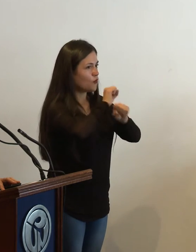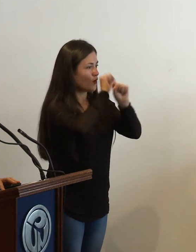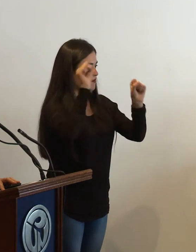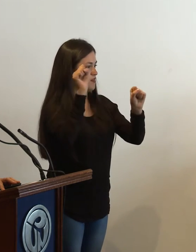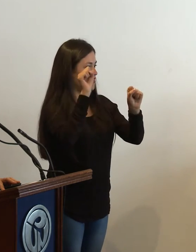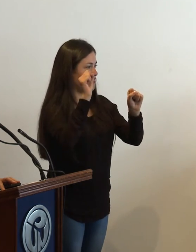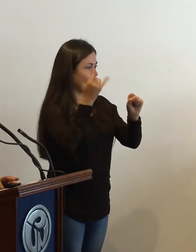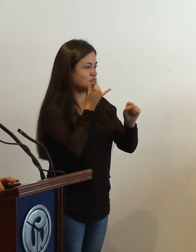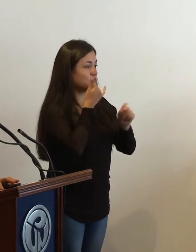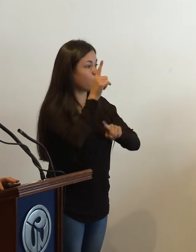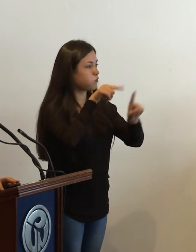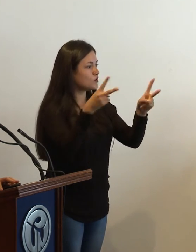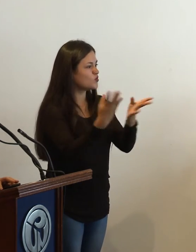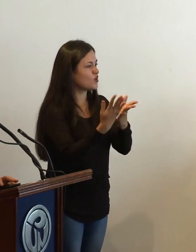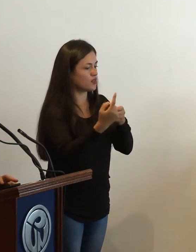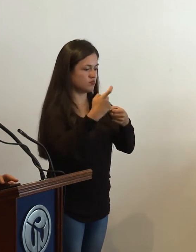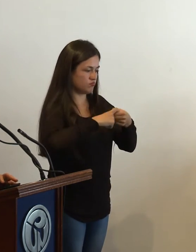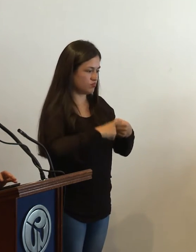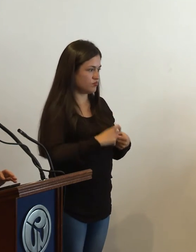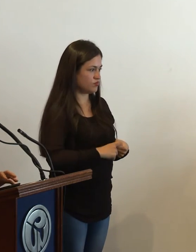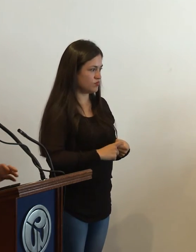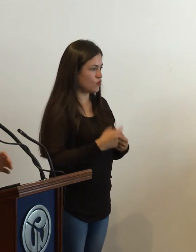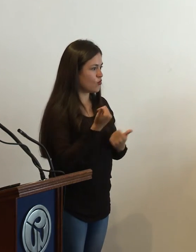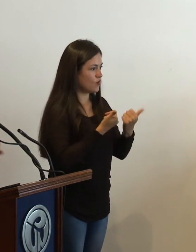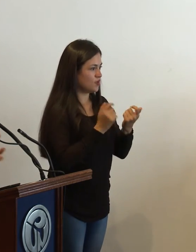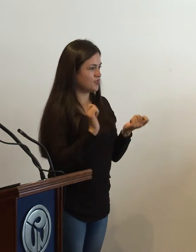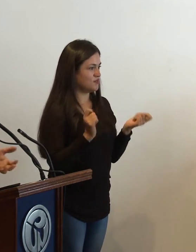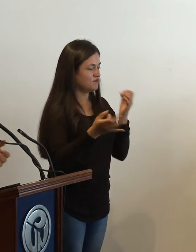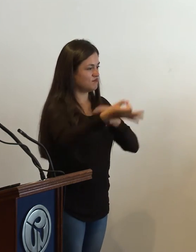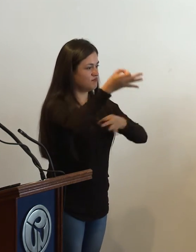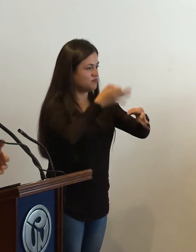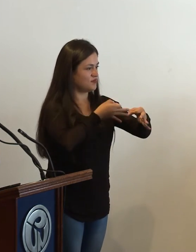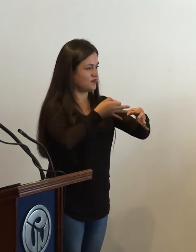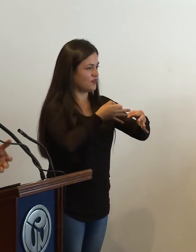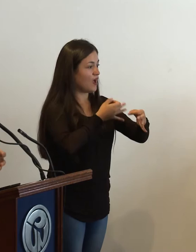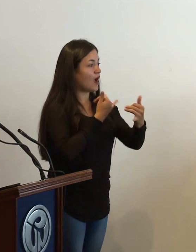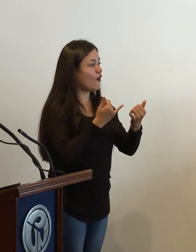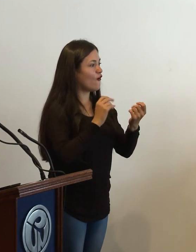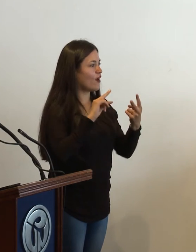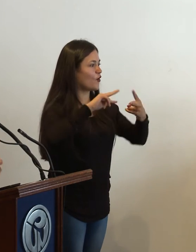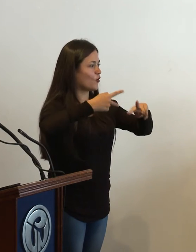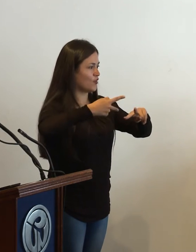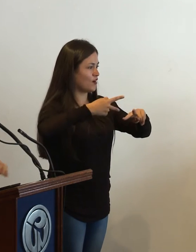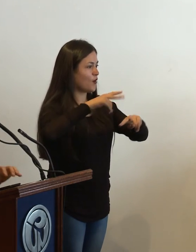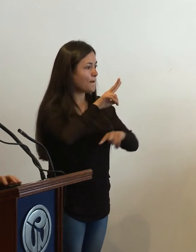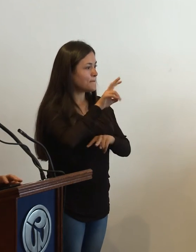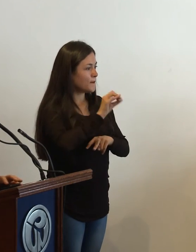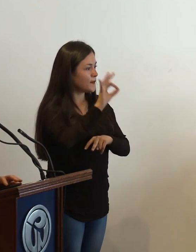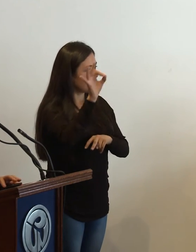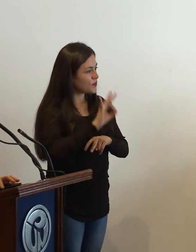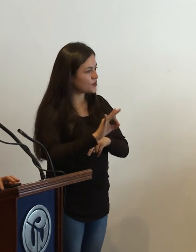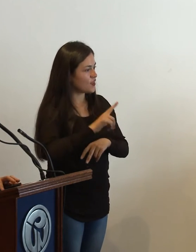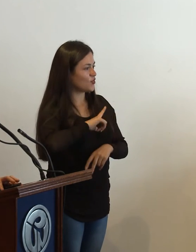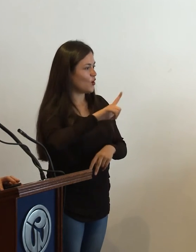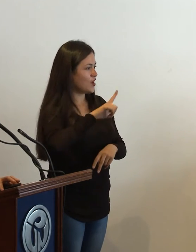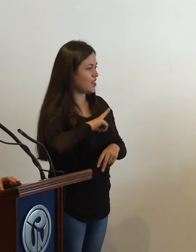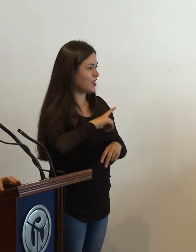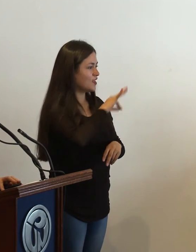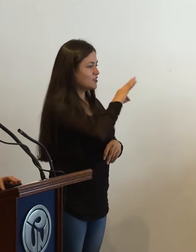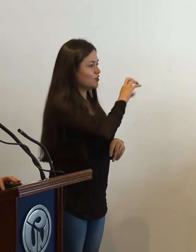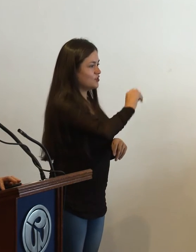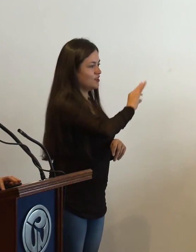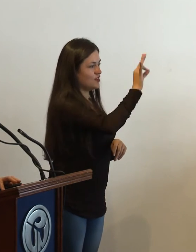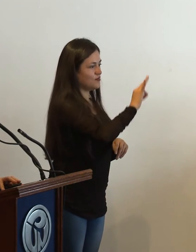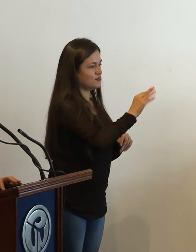los estudiantes que están llegando ya se invirtieron. Antes era 80-20, ahora es también 80-20, pero al contrario. Ahora los 20 son